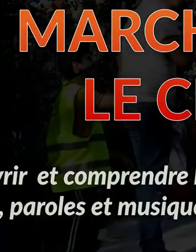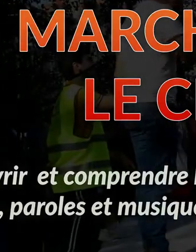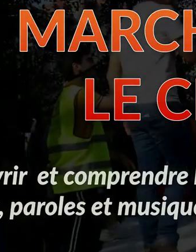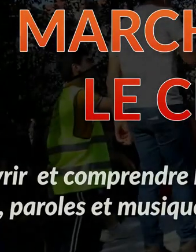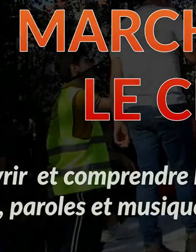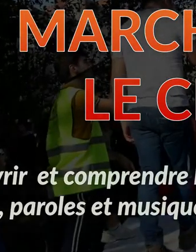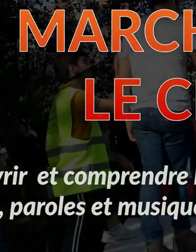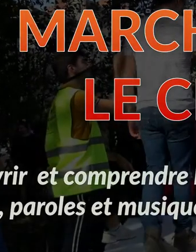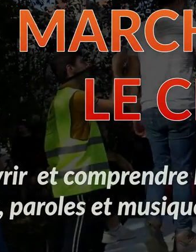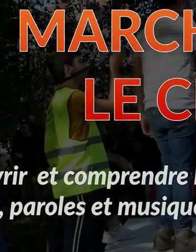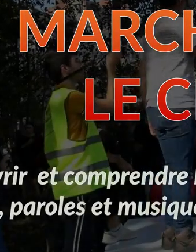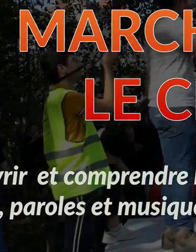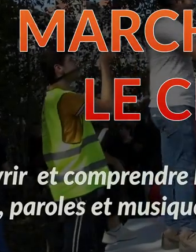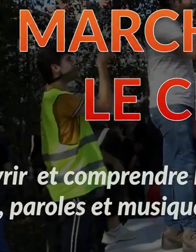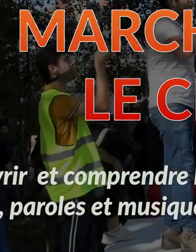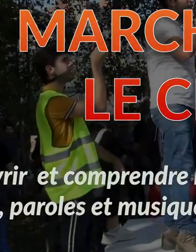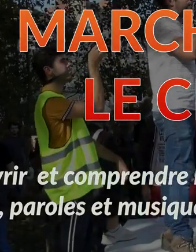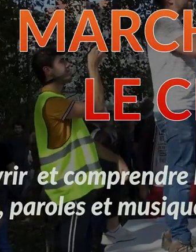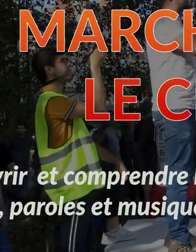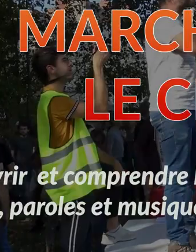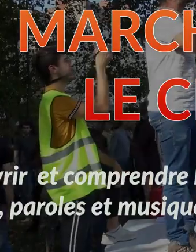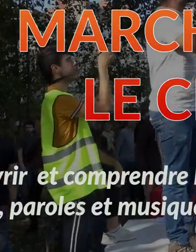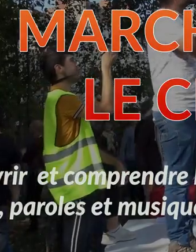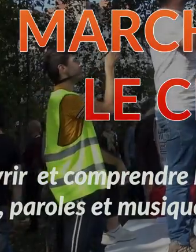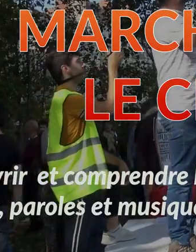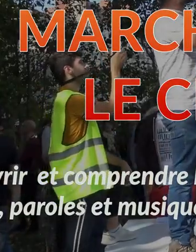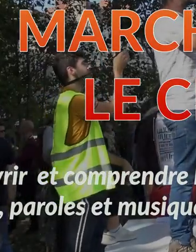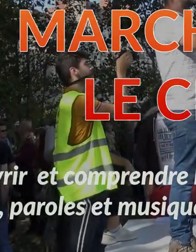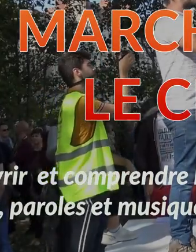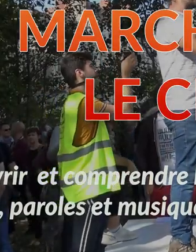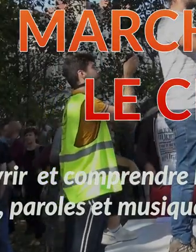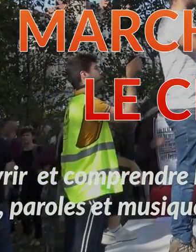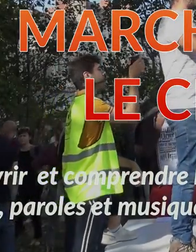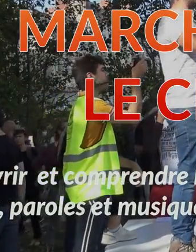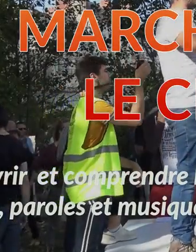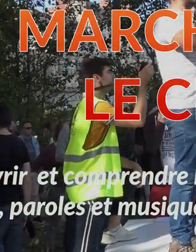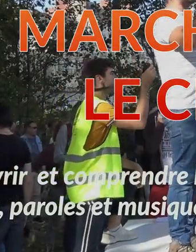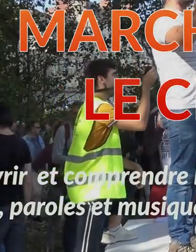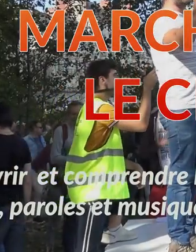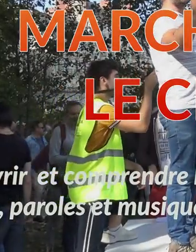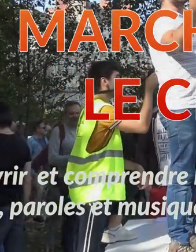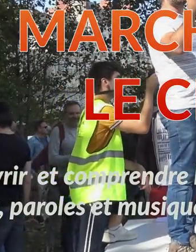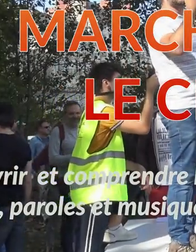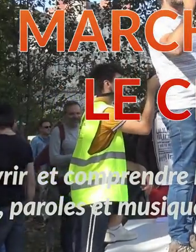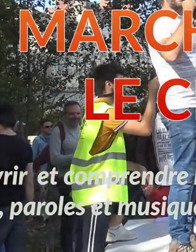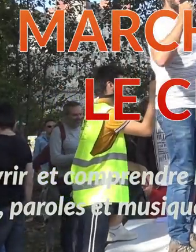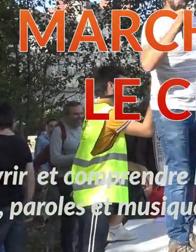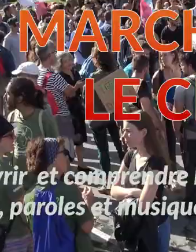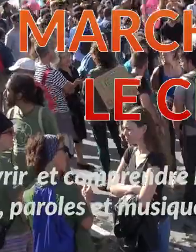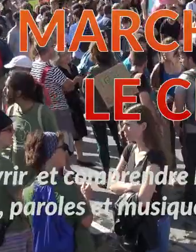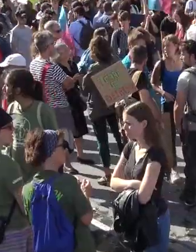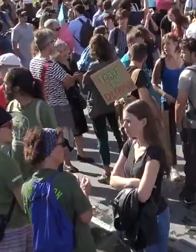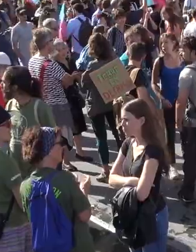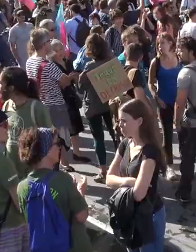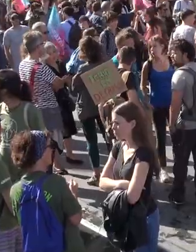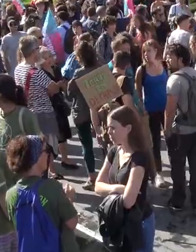plus chaud, plus chaud que le climat, on est plus chaud. Plus chaud, plus chaud que le climat, on est plus chaud.